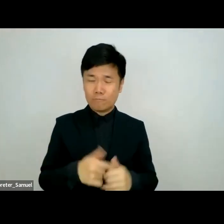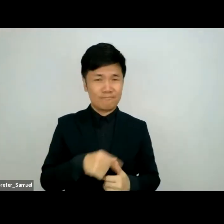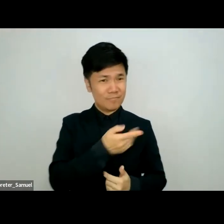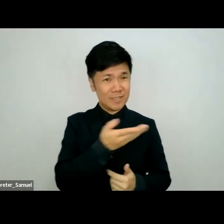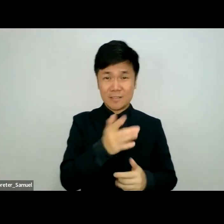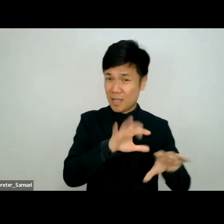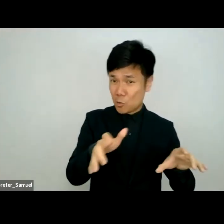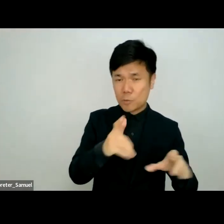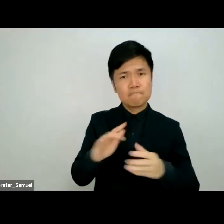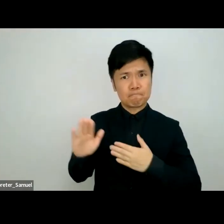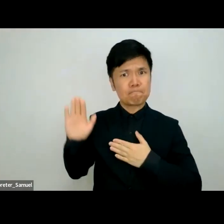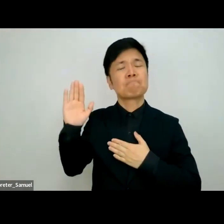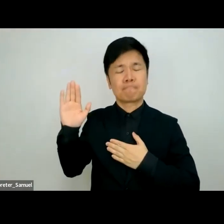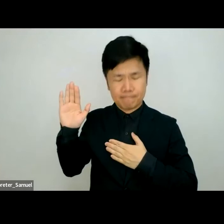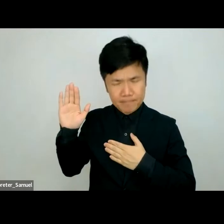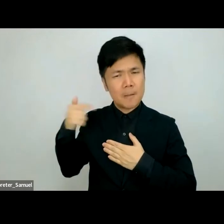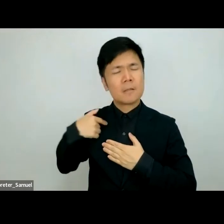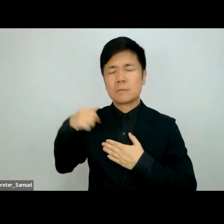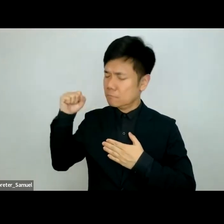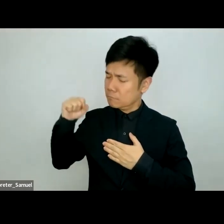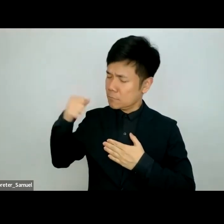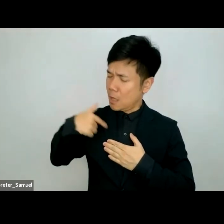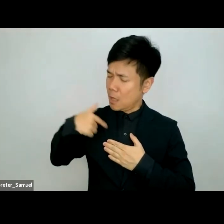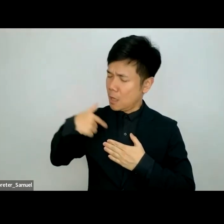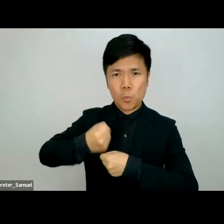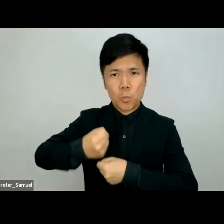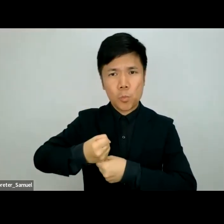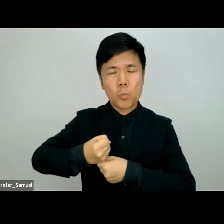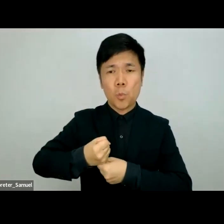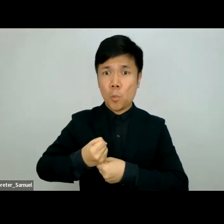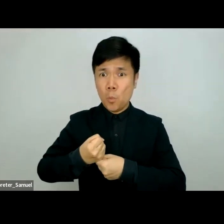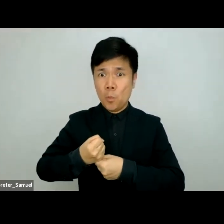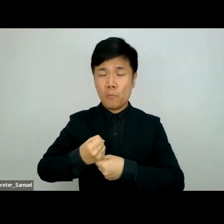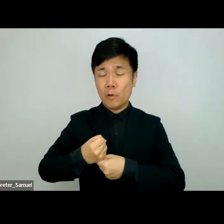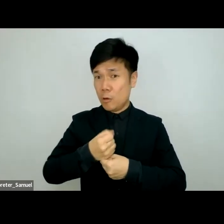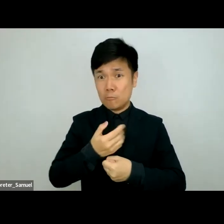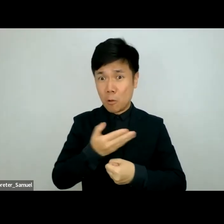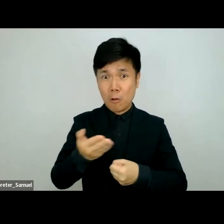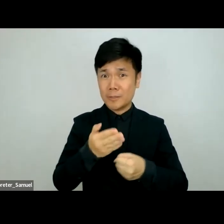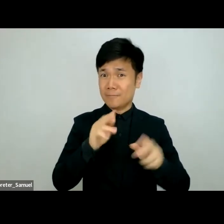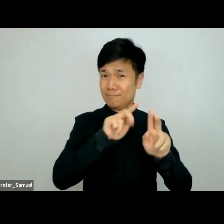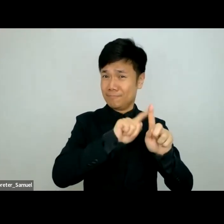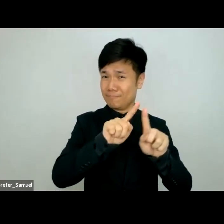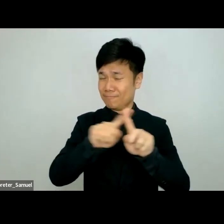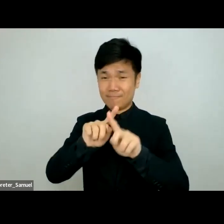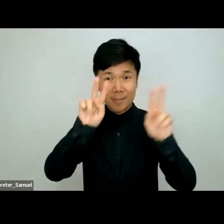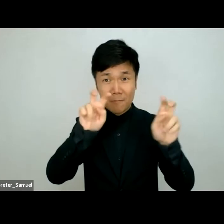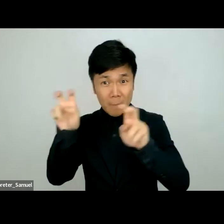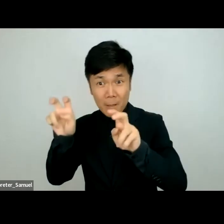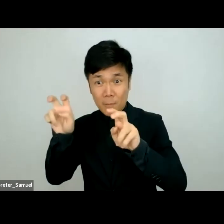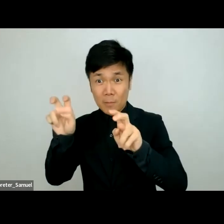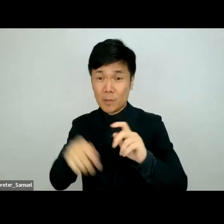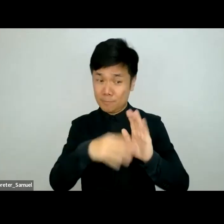pays membres, le Canada et la Finlande. Ils ont pris des engagements très importants. Mais en ce qui concerne la mise